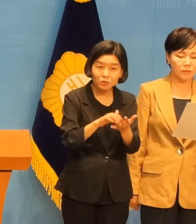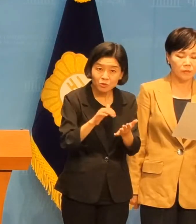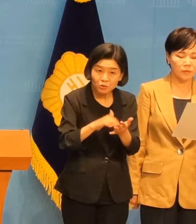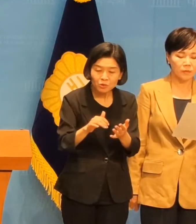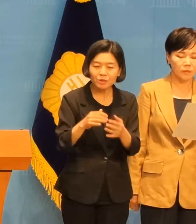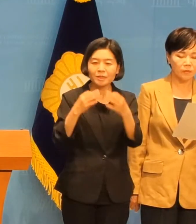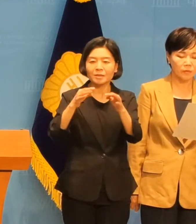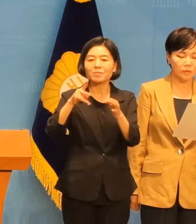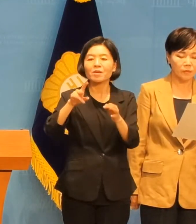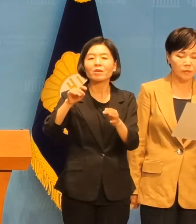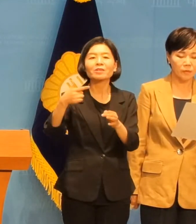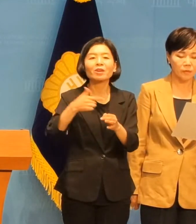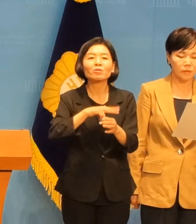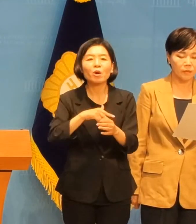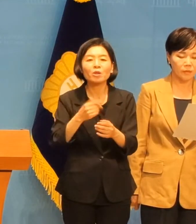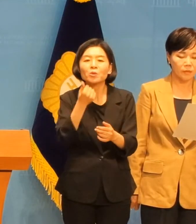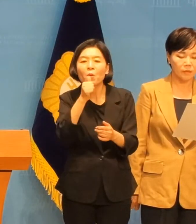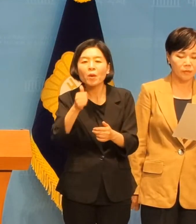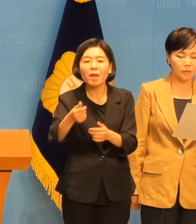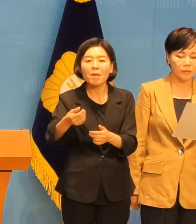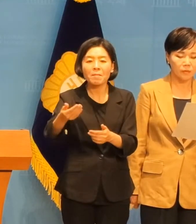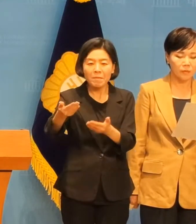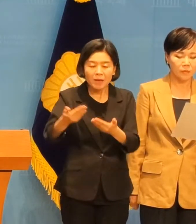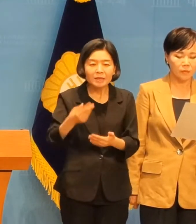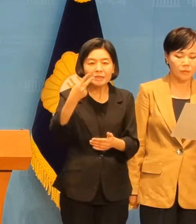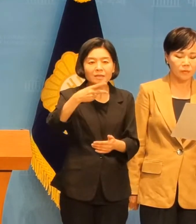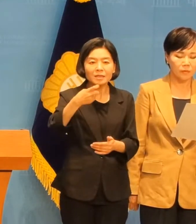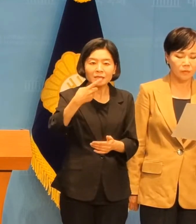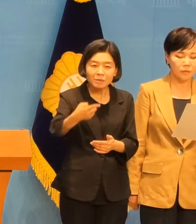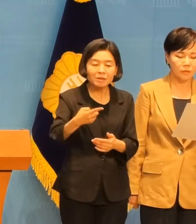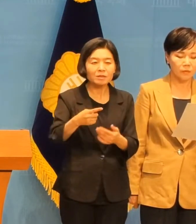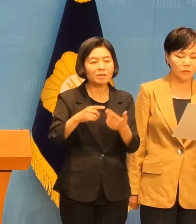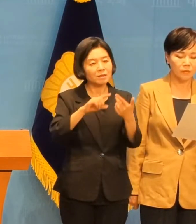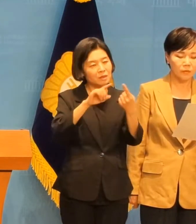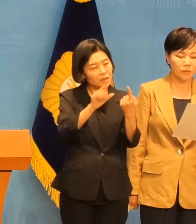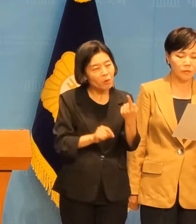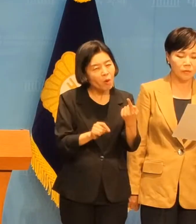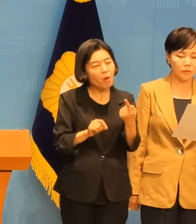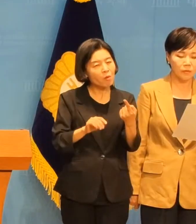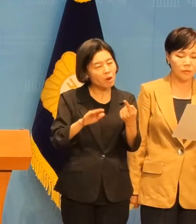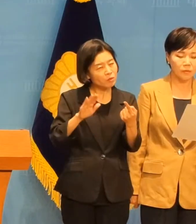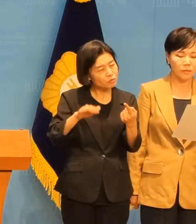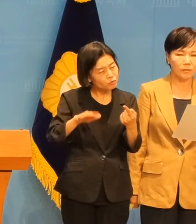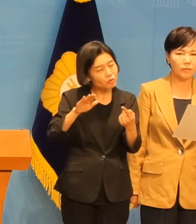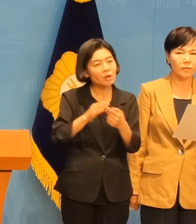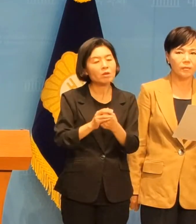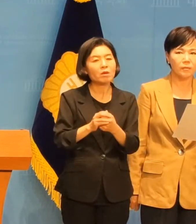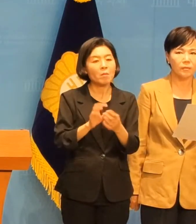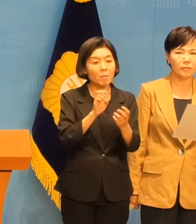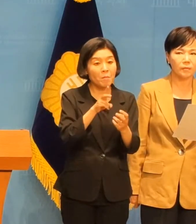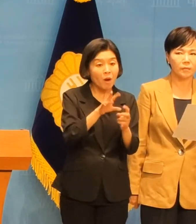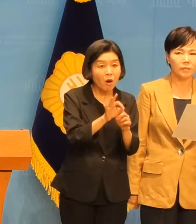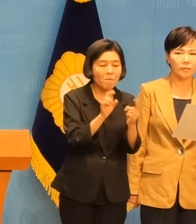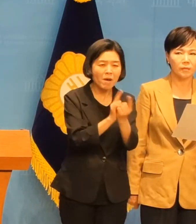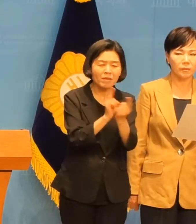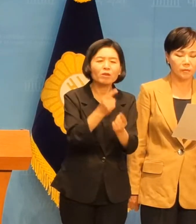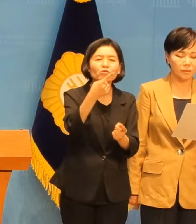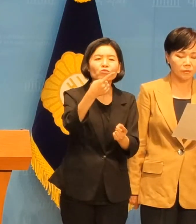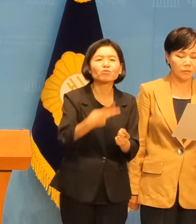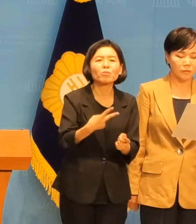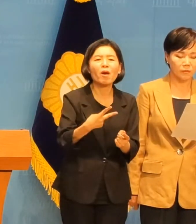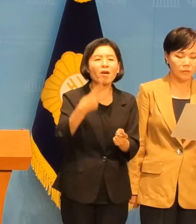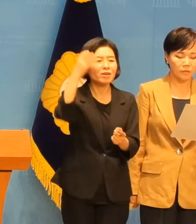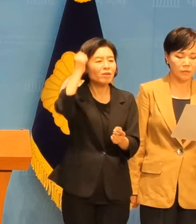전 의원의 소개로 2021년 1월 중하순 명태균 씨 2번 만난 것이